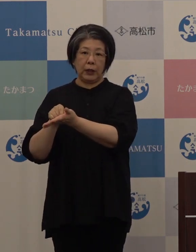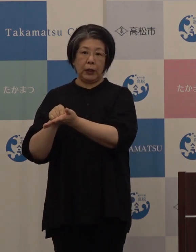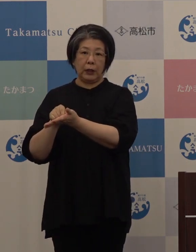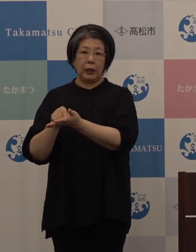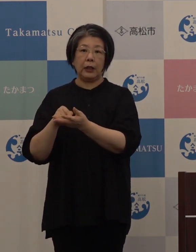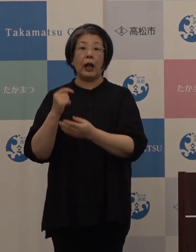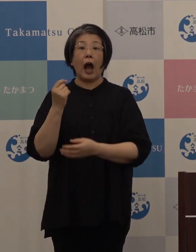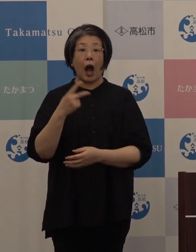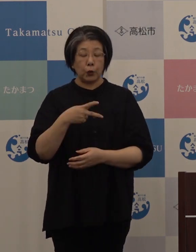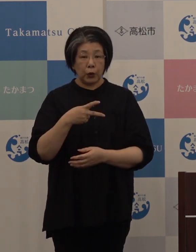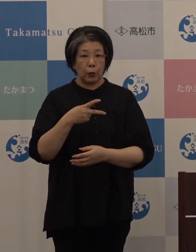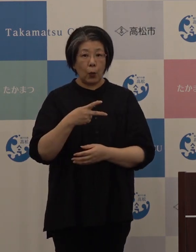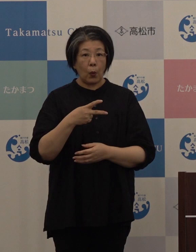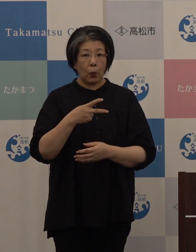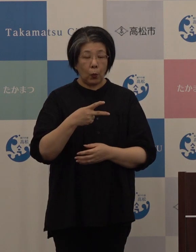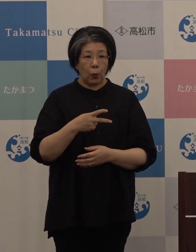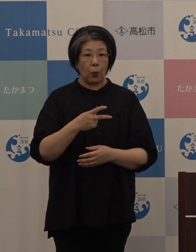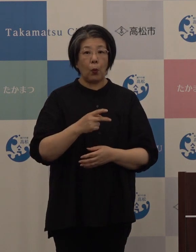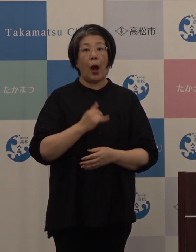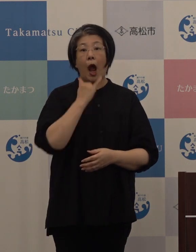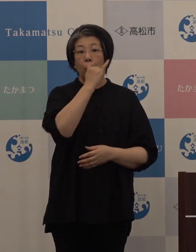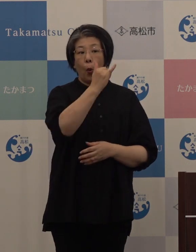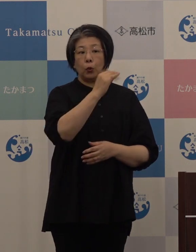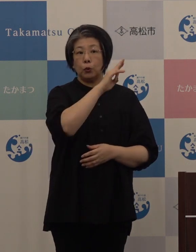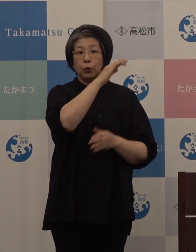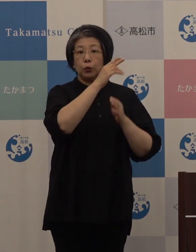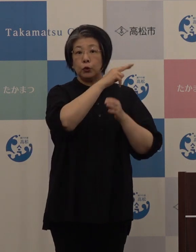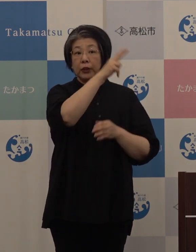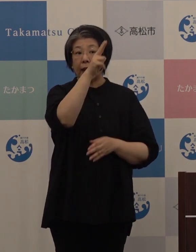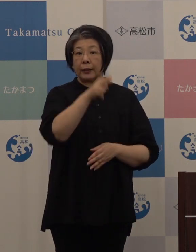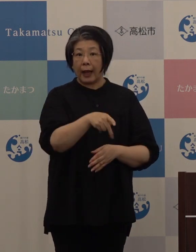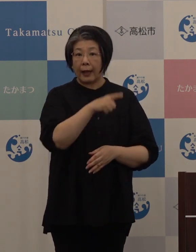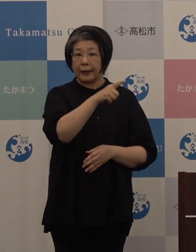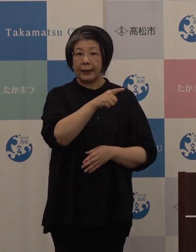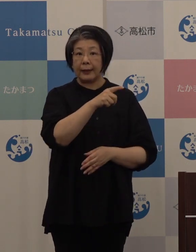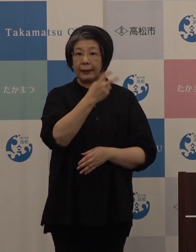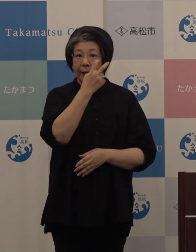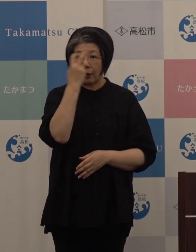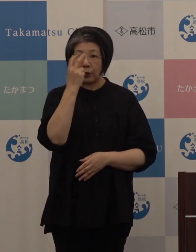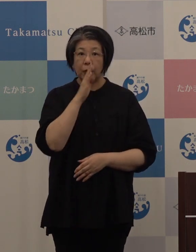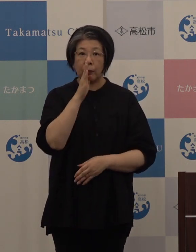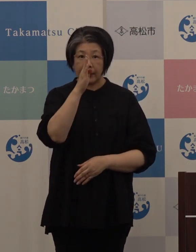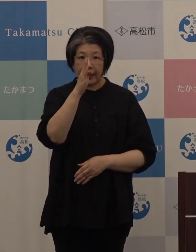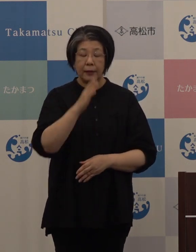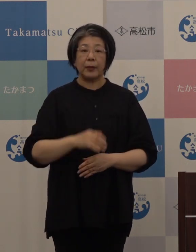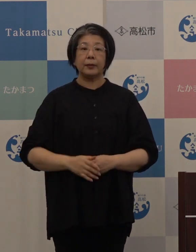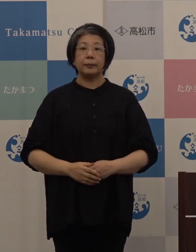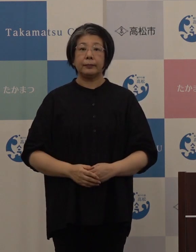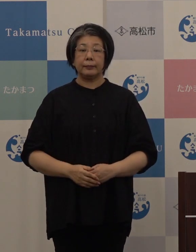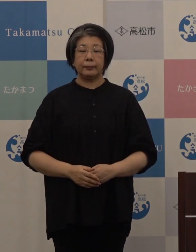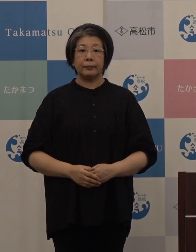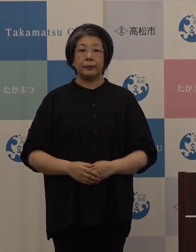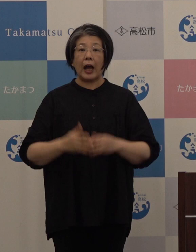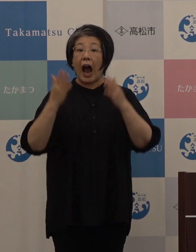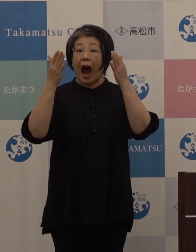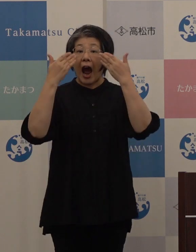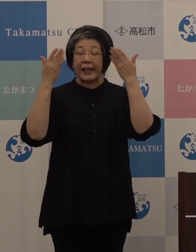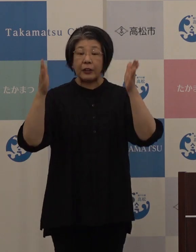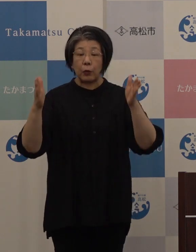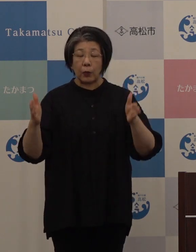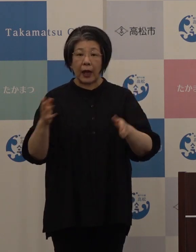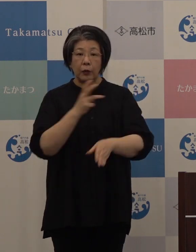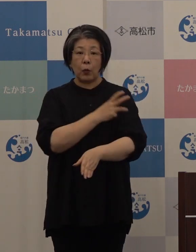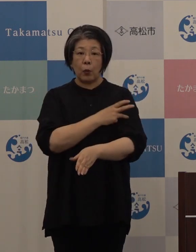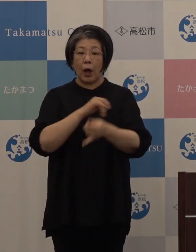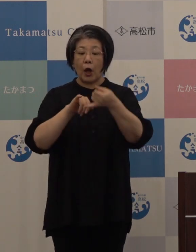申し込みフォーム、あるいは本市のコールセンターへお問い合わせをいただきたいと存じます。この秋開始接種の